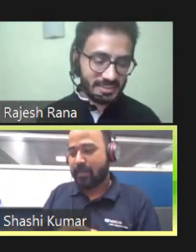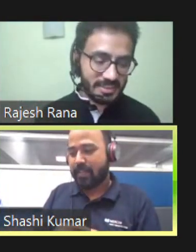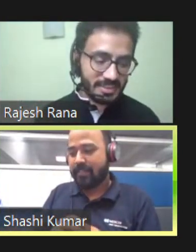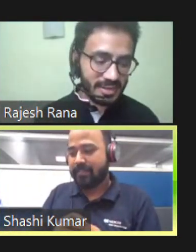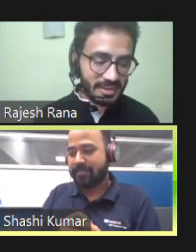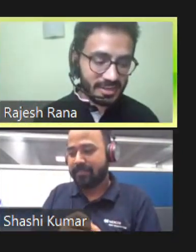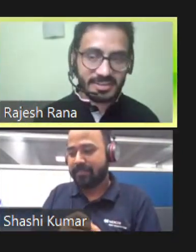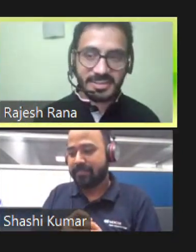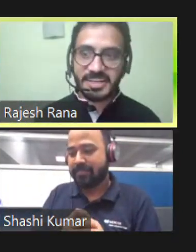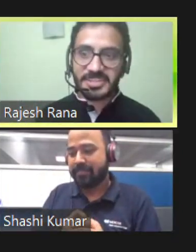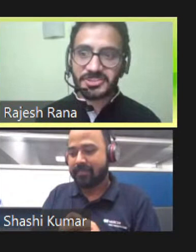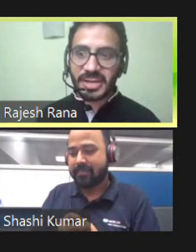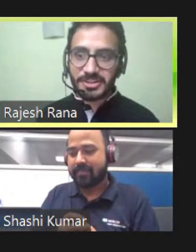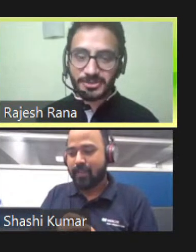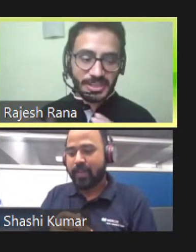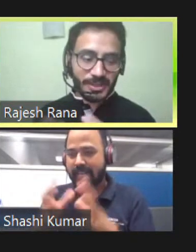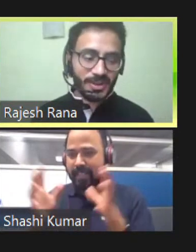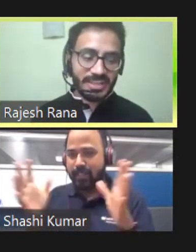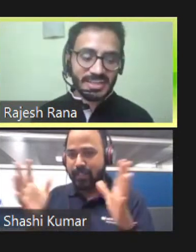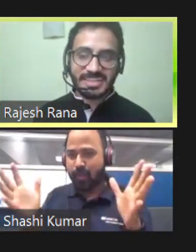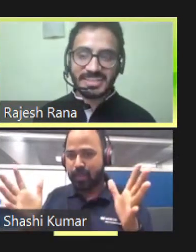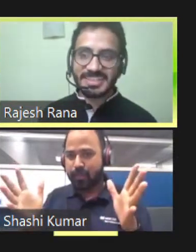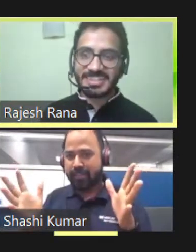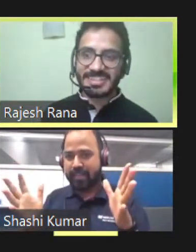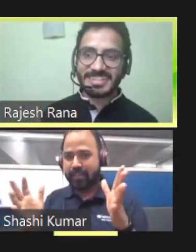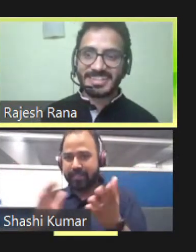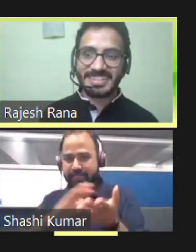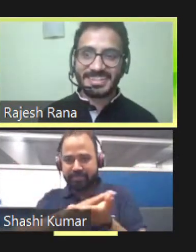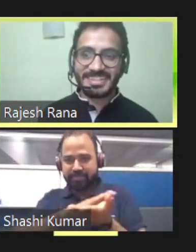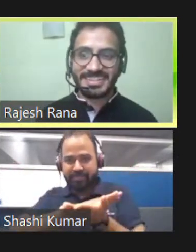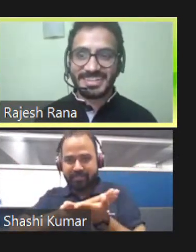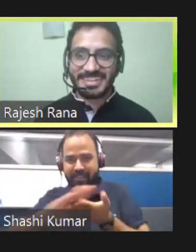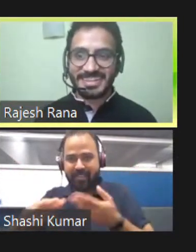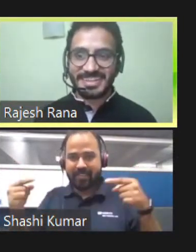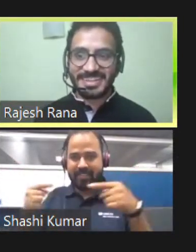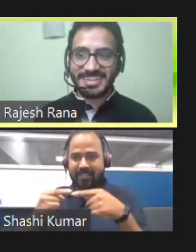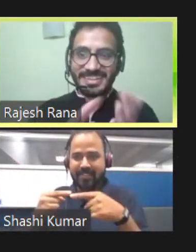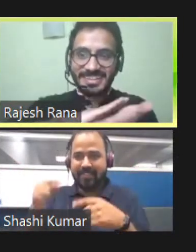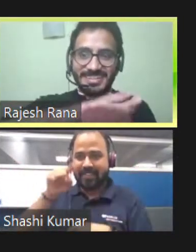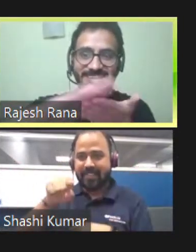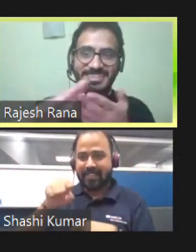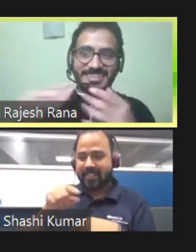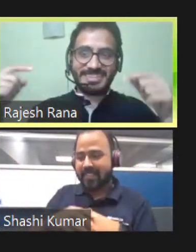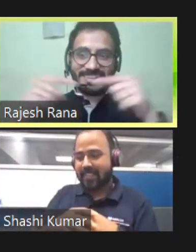मैंने क्या बोला? Guys, try to recall it. Everyone.